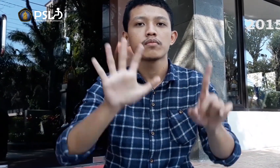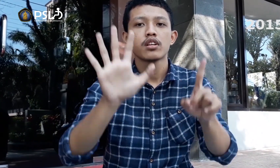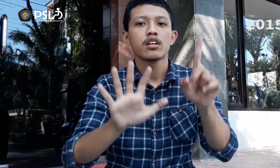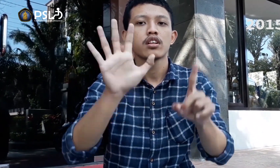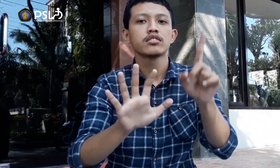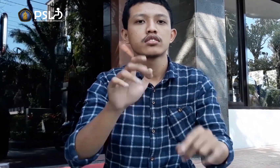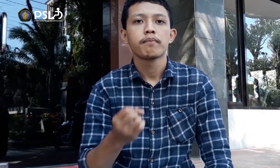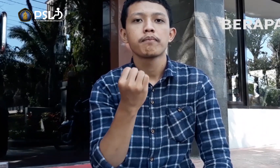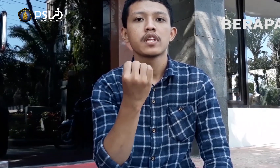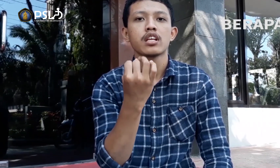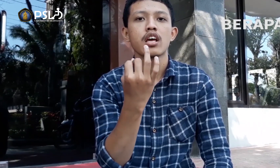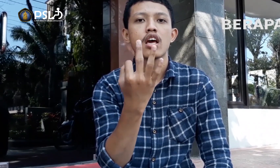2015. Berapa?